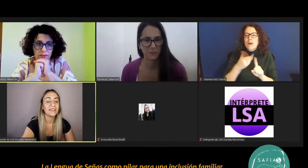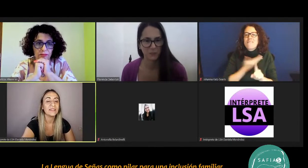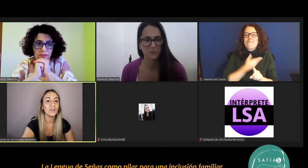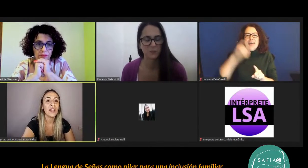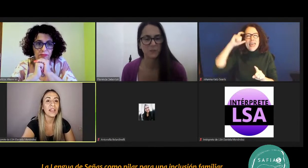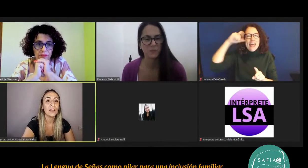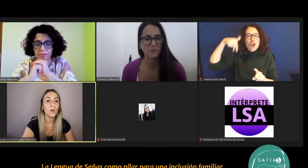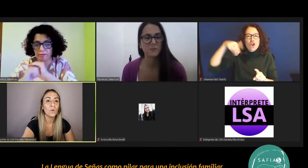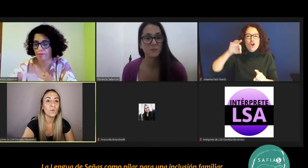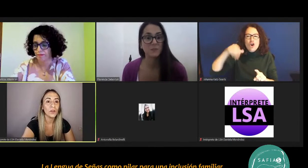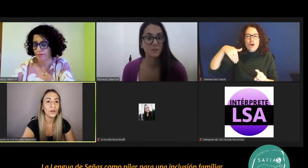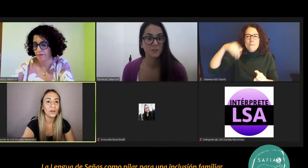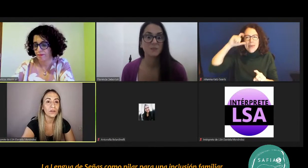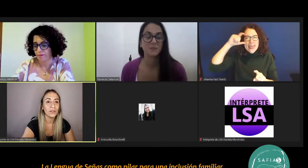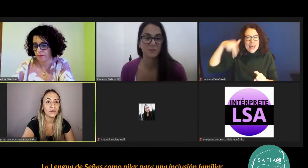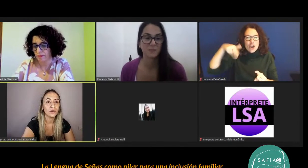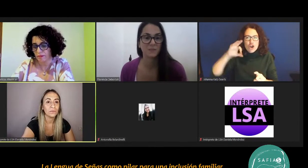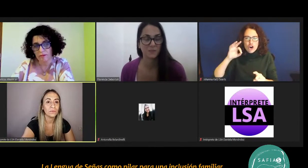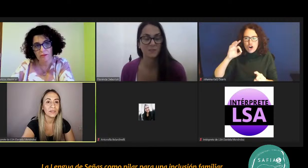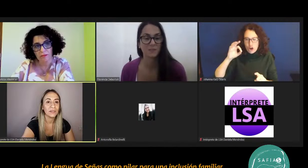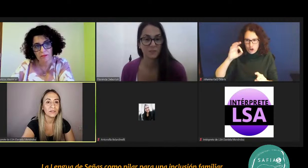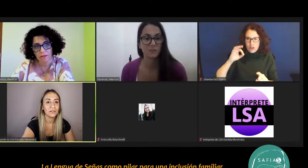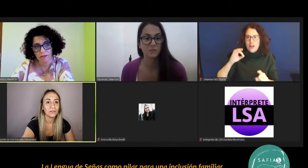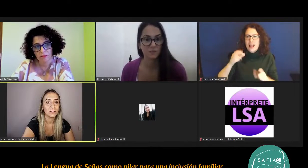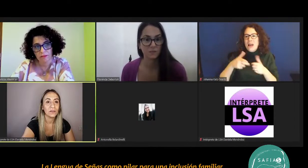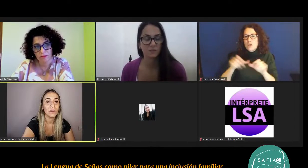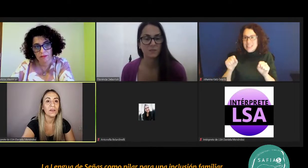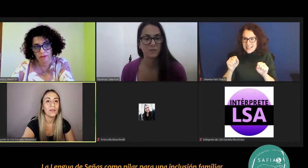La adquisición de la lengua 1,